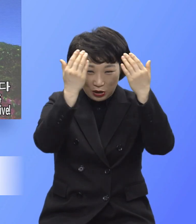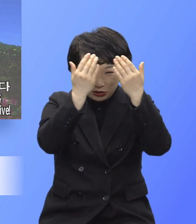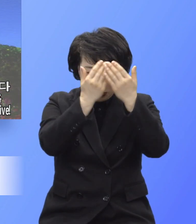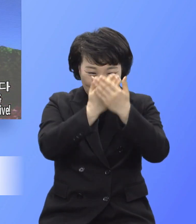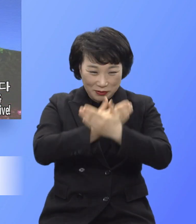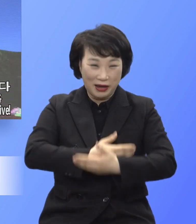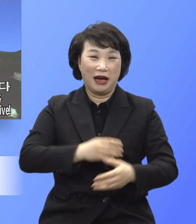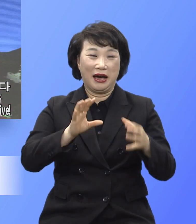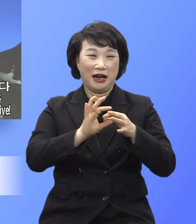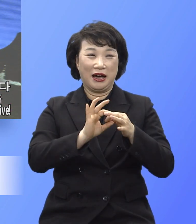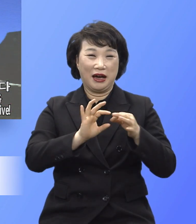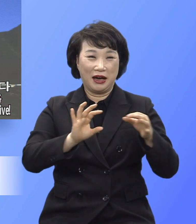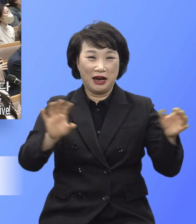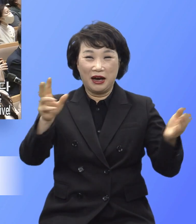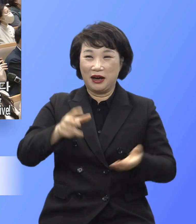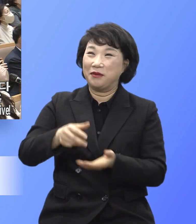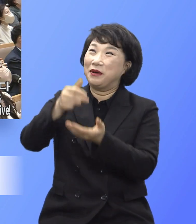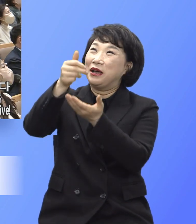오는